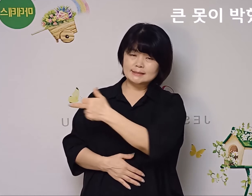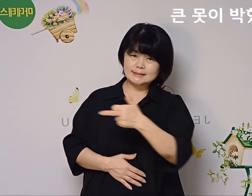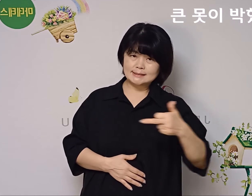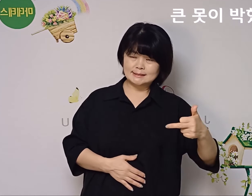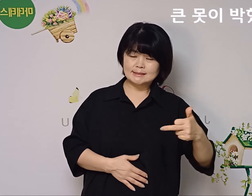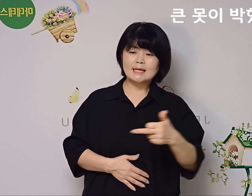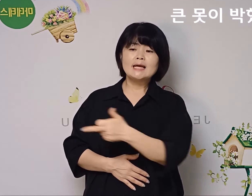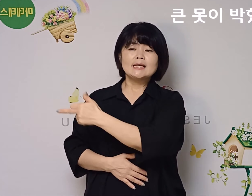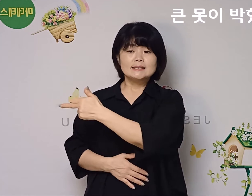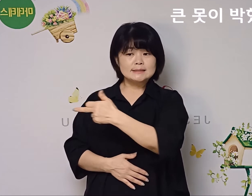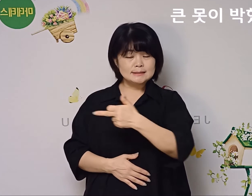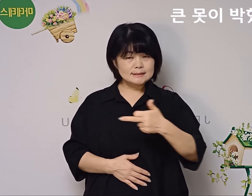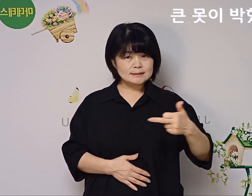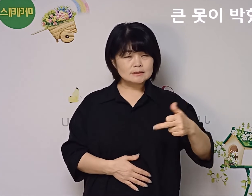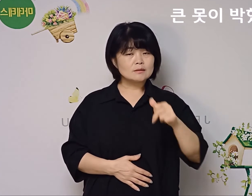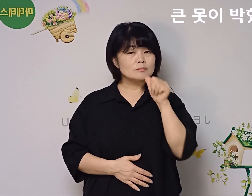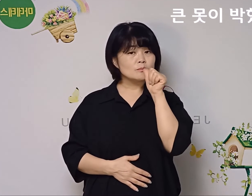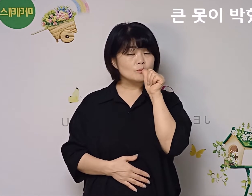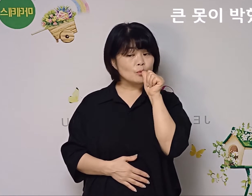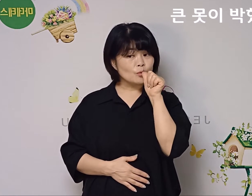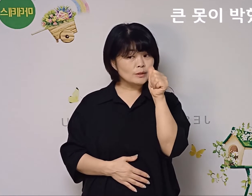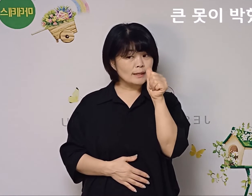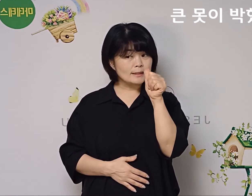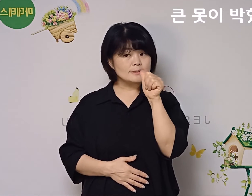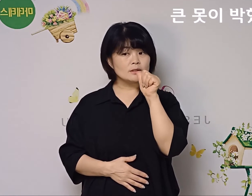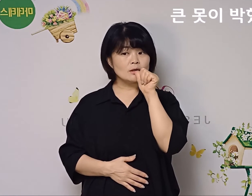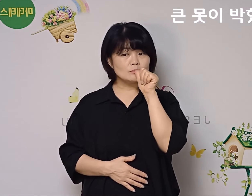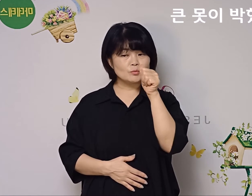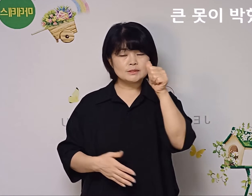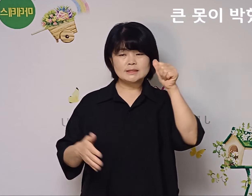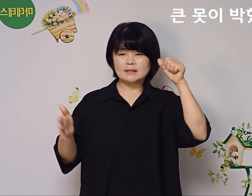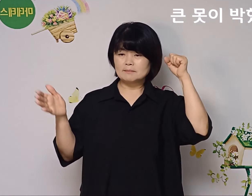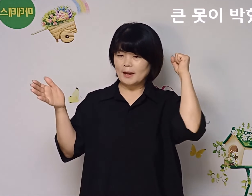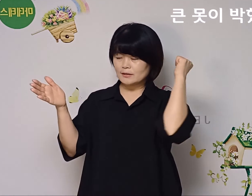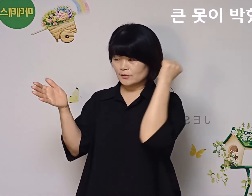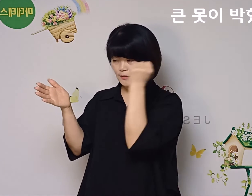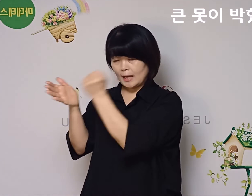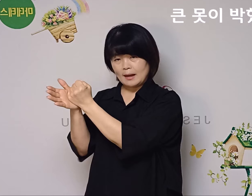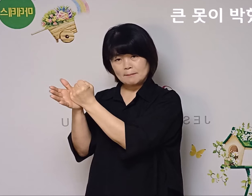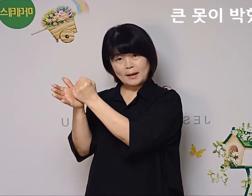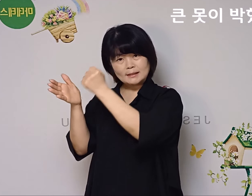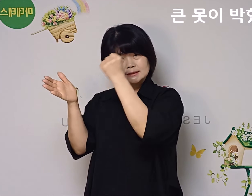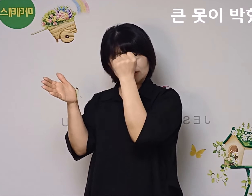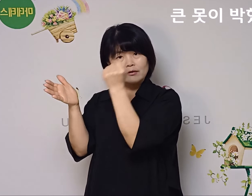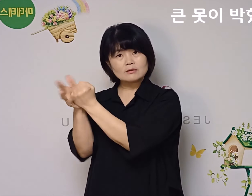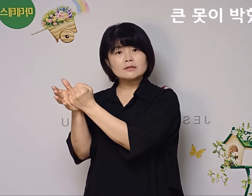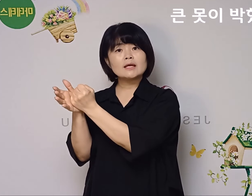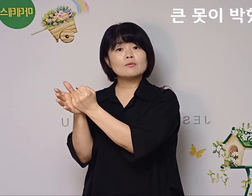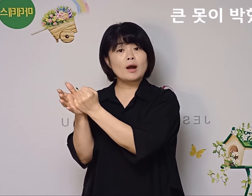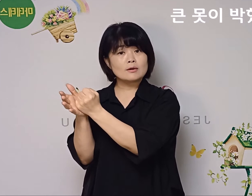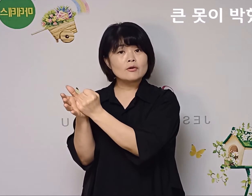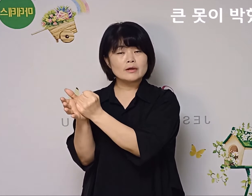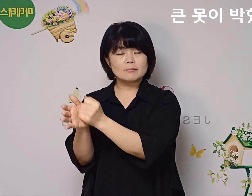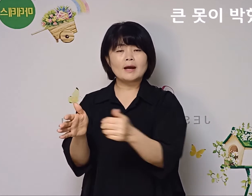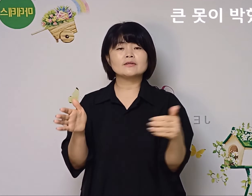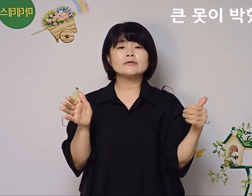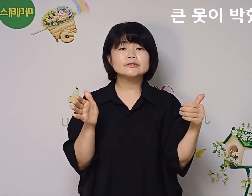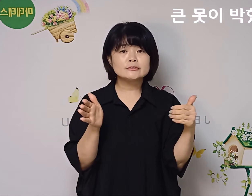큰 못, 아까 있죠? 못이 박혔다. 박았어요. 그런데 과거예요.